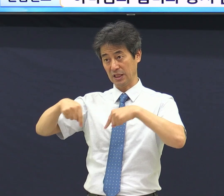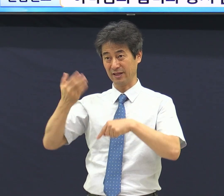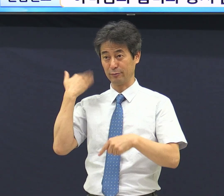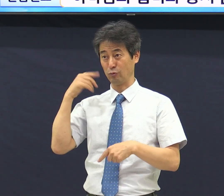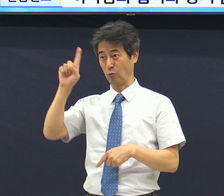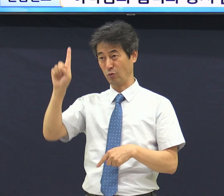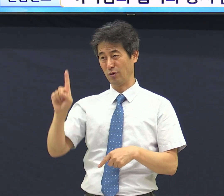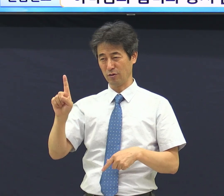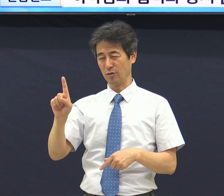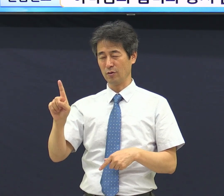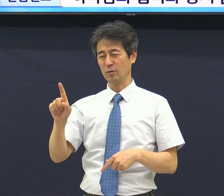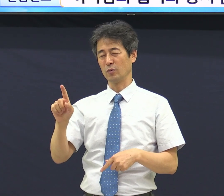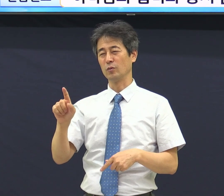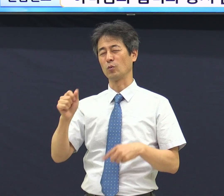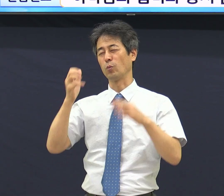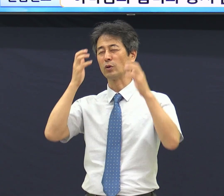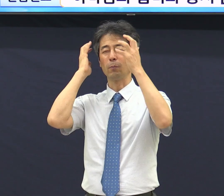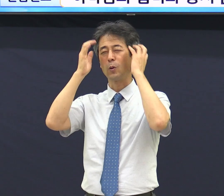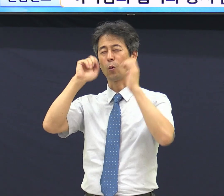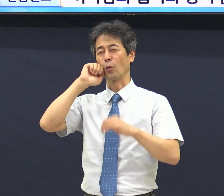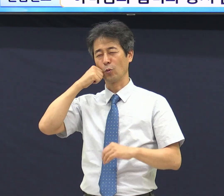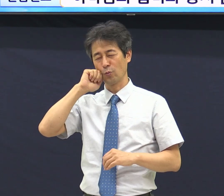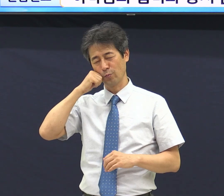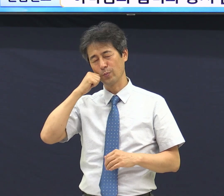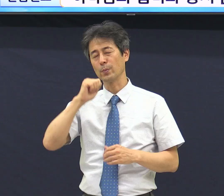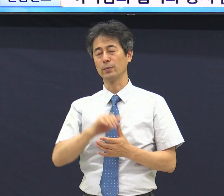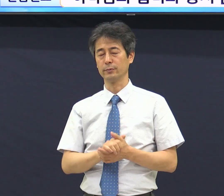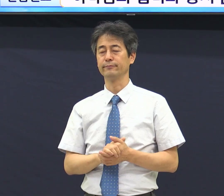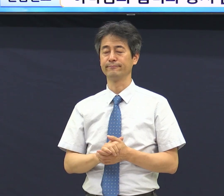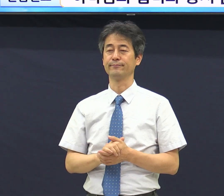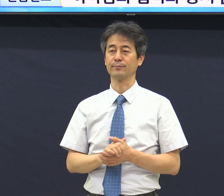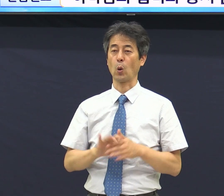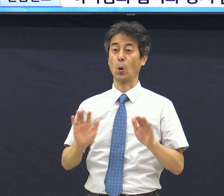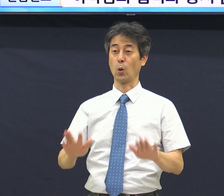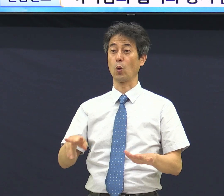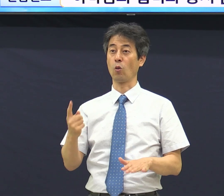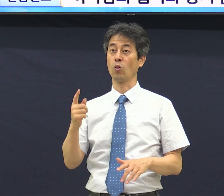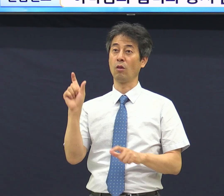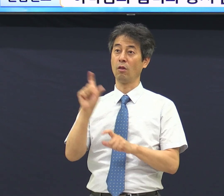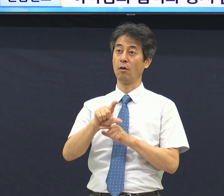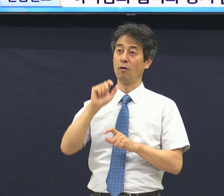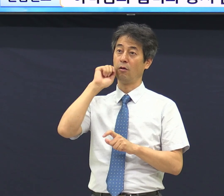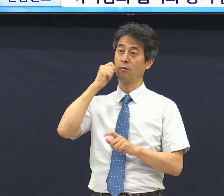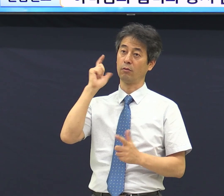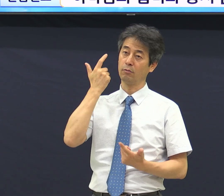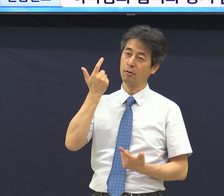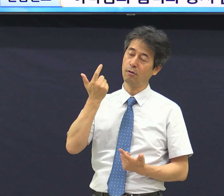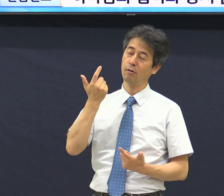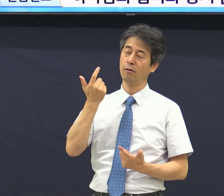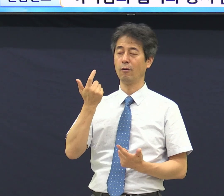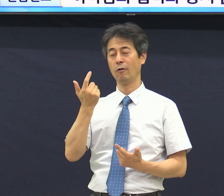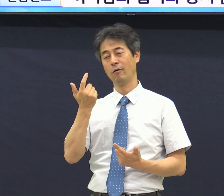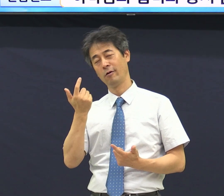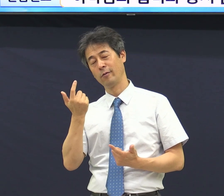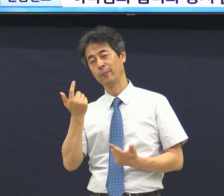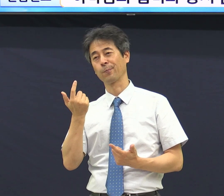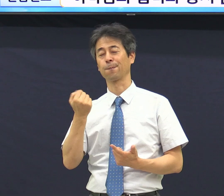하나님의 섭리와 통치 지난주 첫 번째 말씀을 드렸는데 살짝 어려웠던